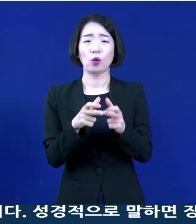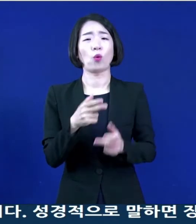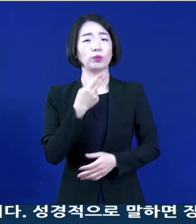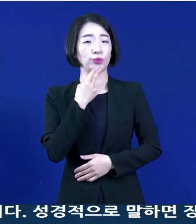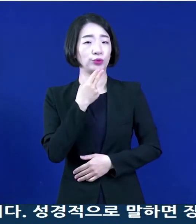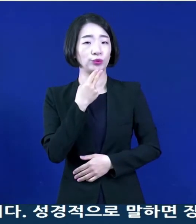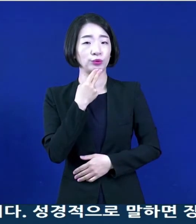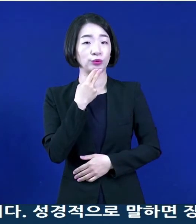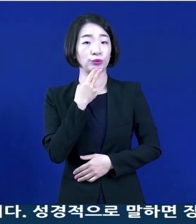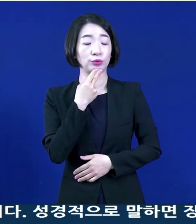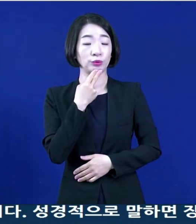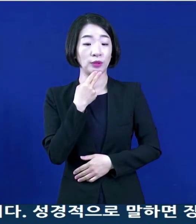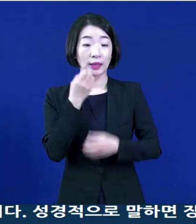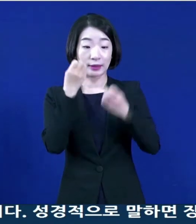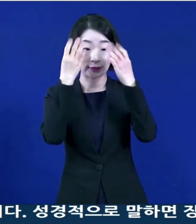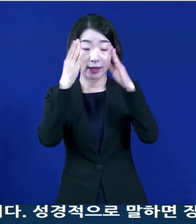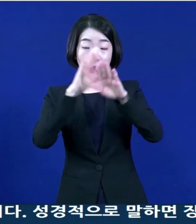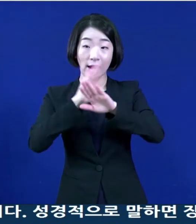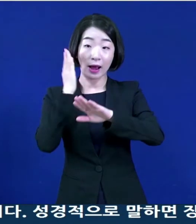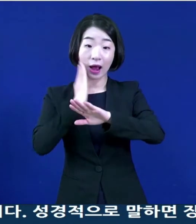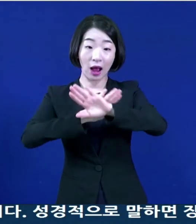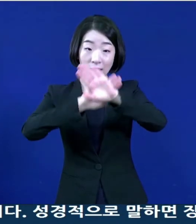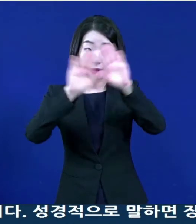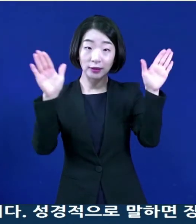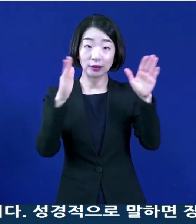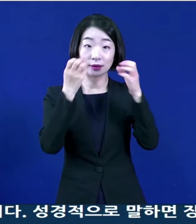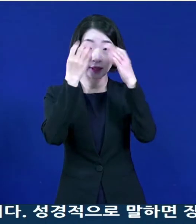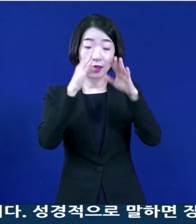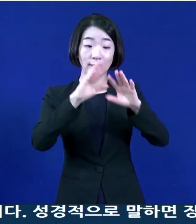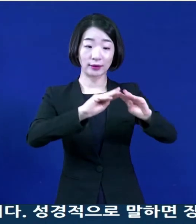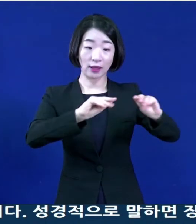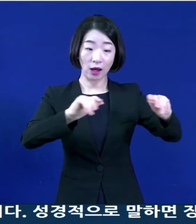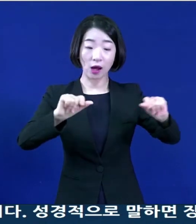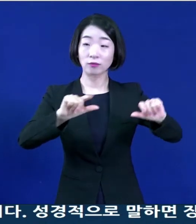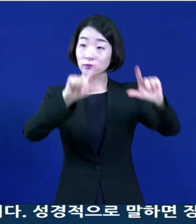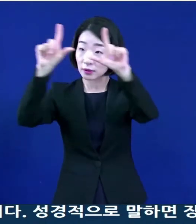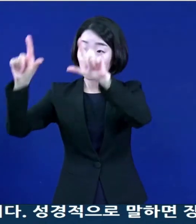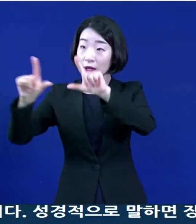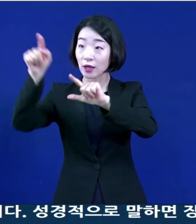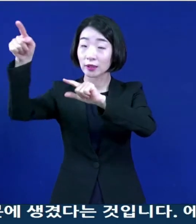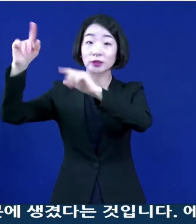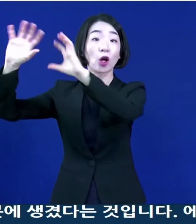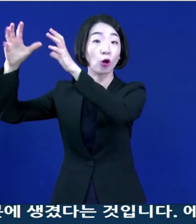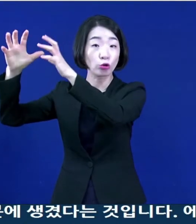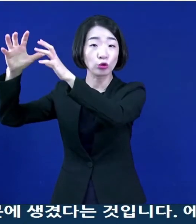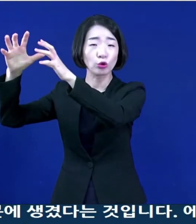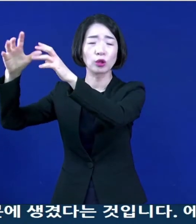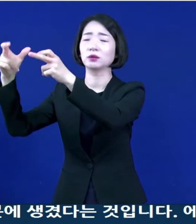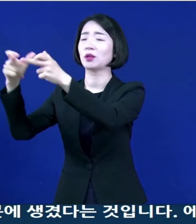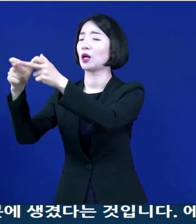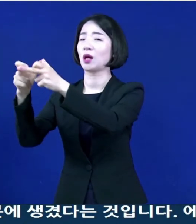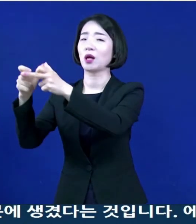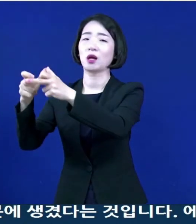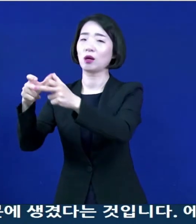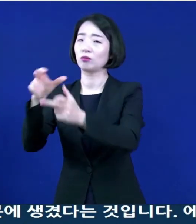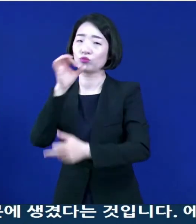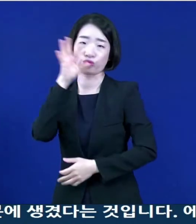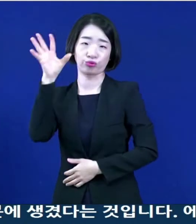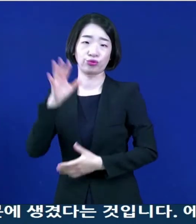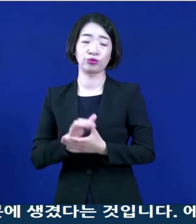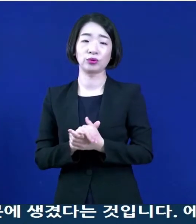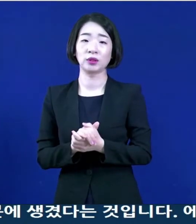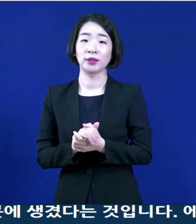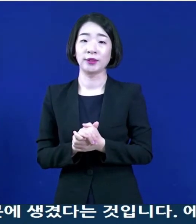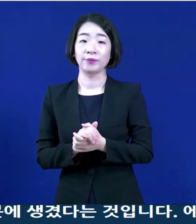끝나서 새하늘 새 땅 천국으로 우리가 가게 되면 거기에도 장애가 없습니다. 그 전에 있었던 모든